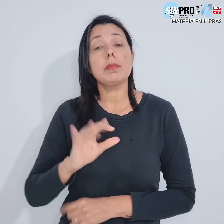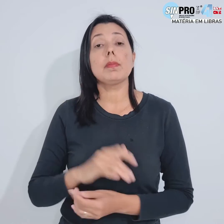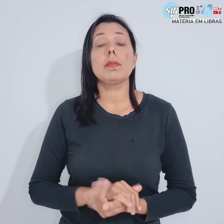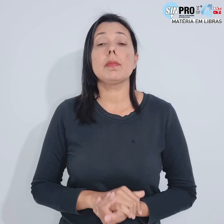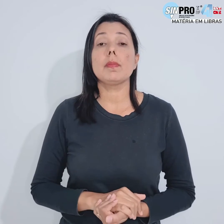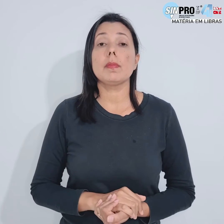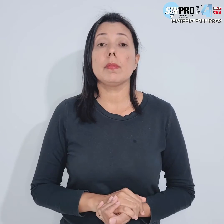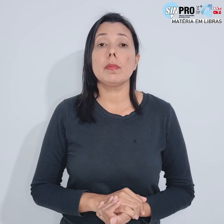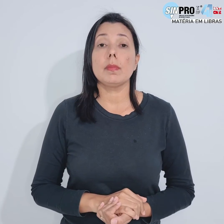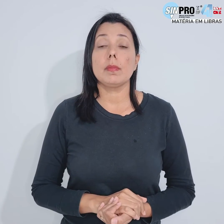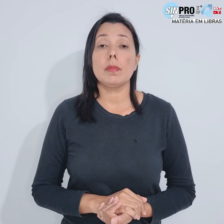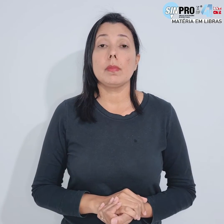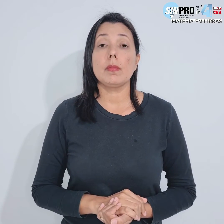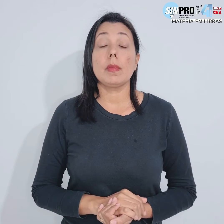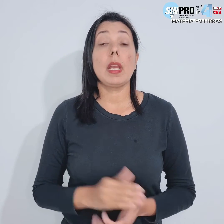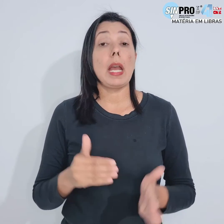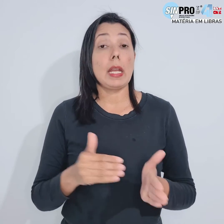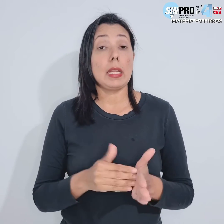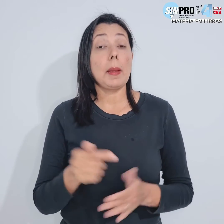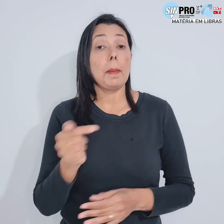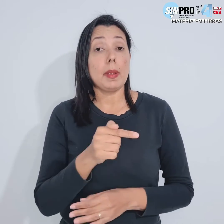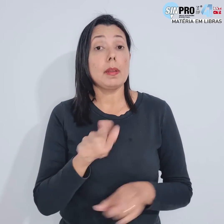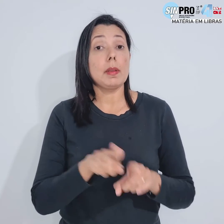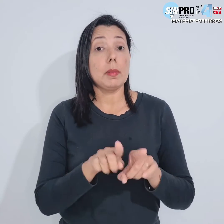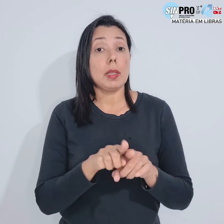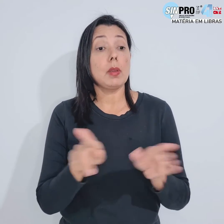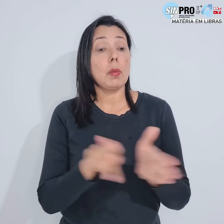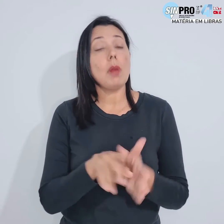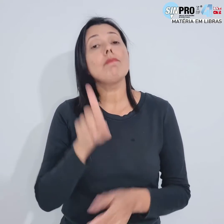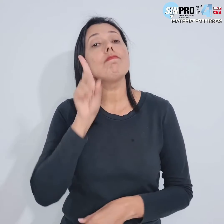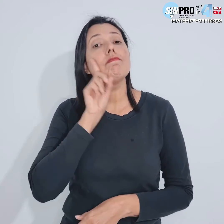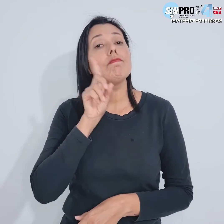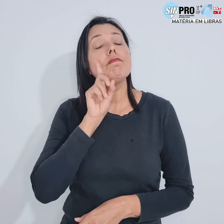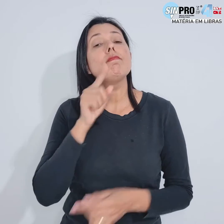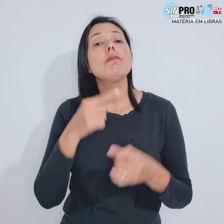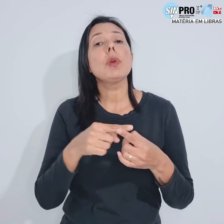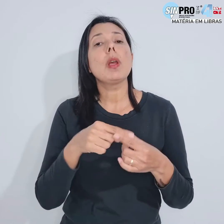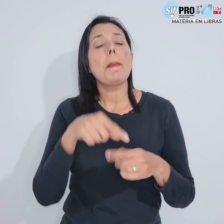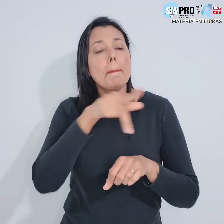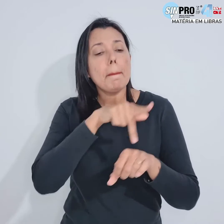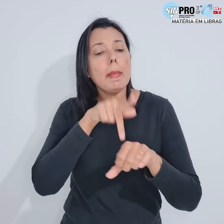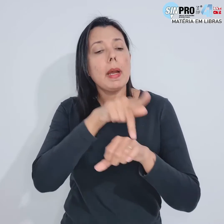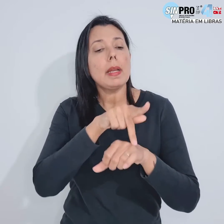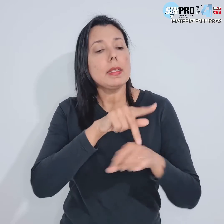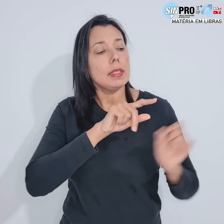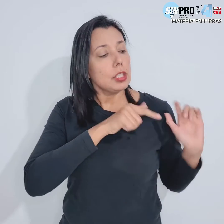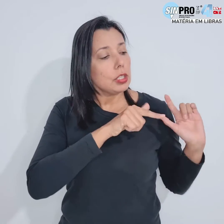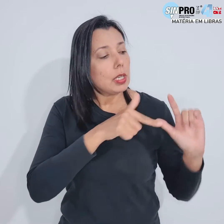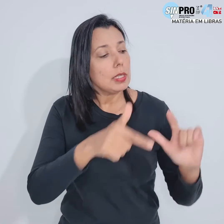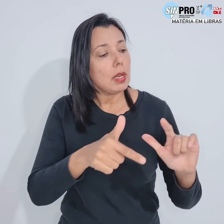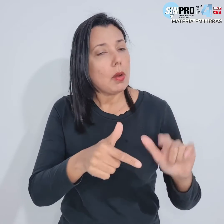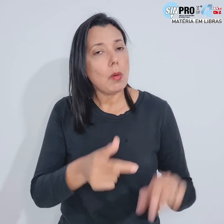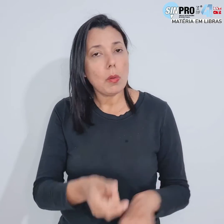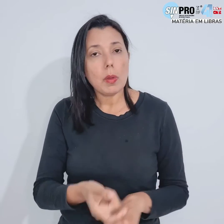13,4%. E até menos que os Estados Unidos, país de tradição liberal,